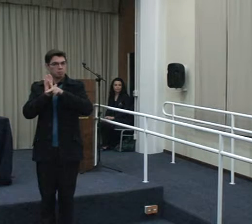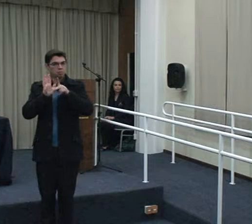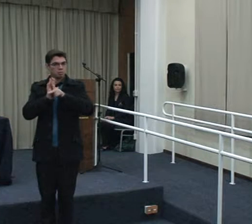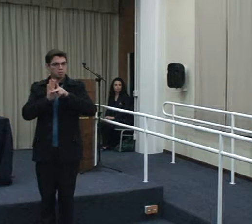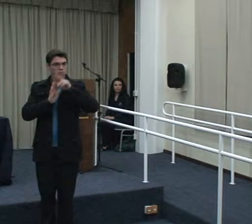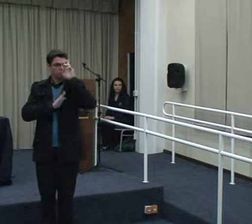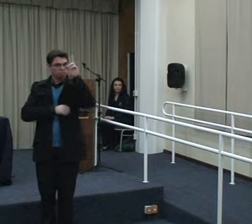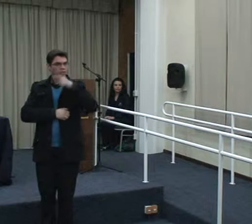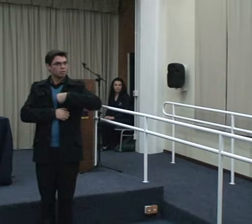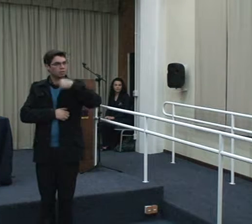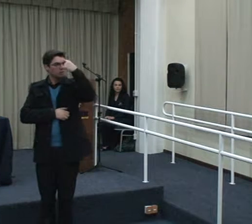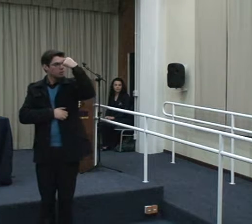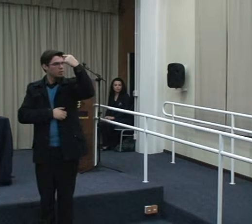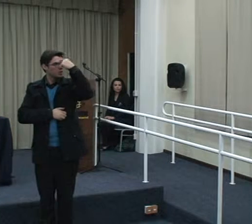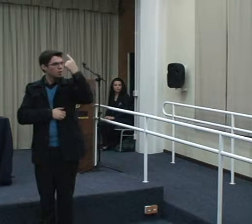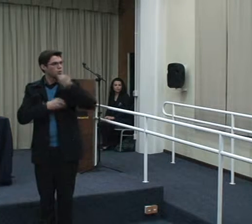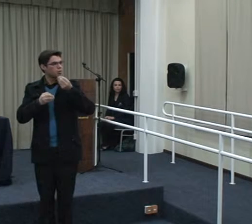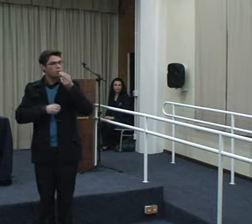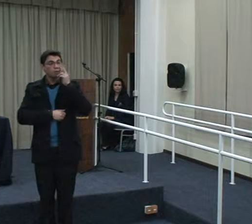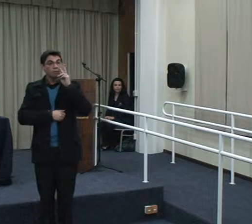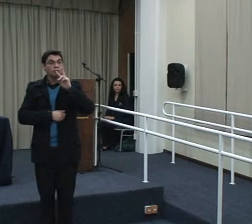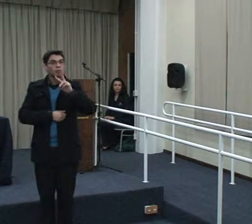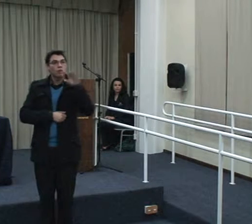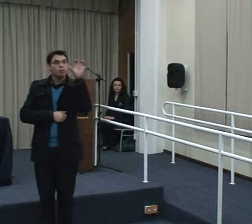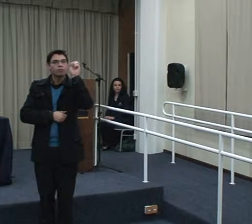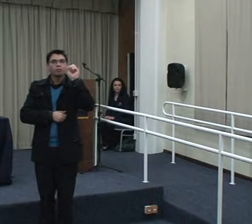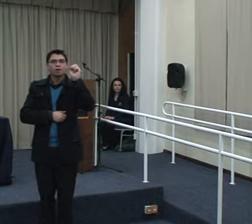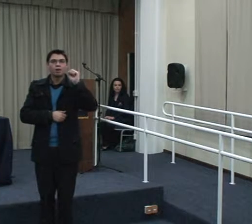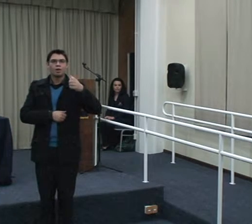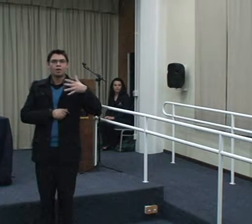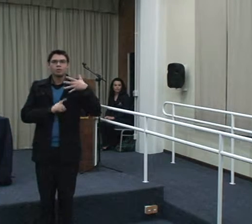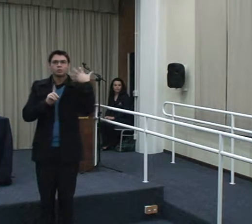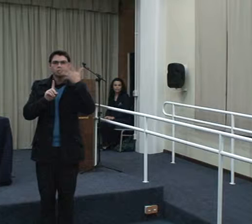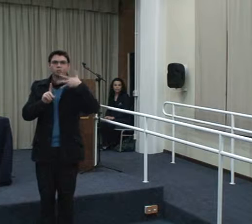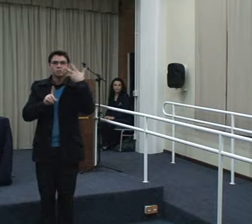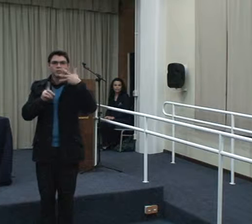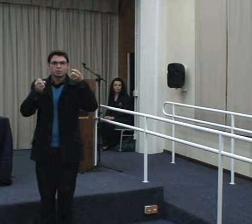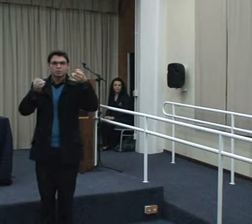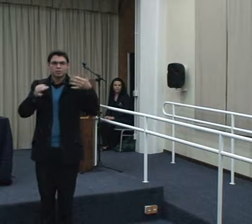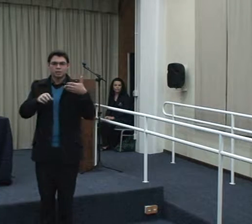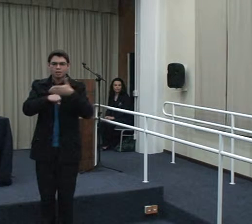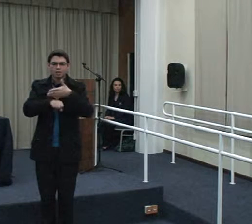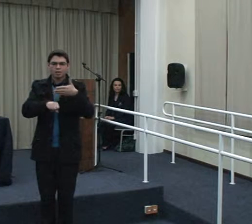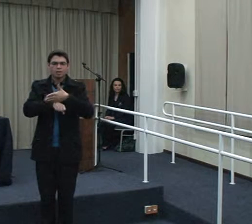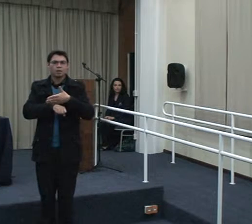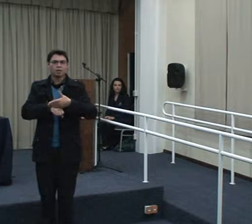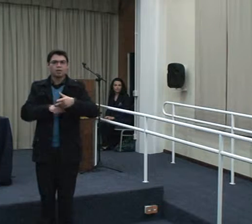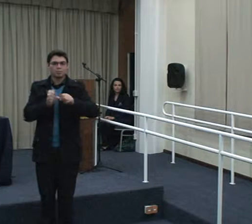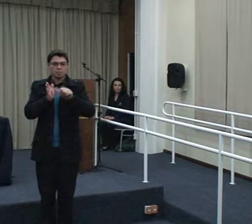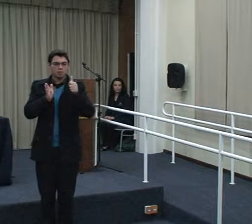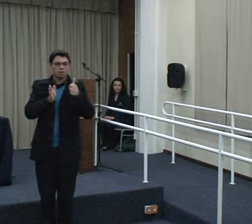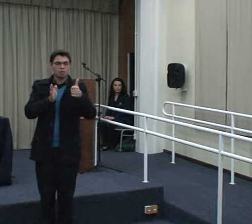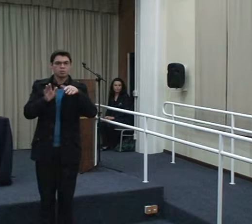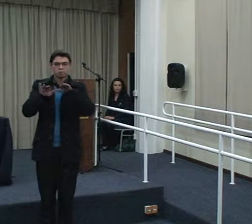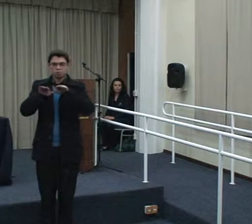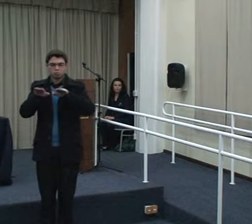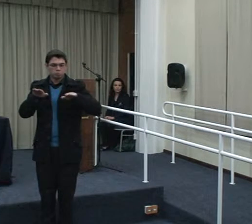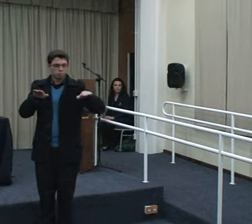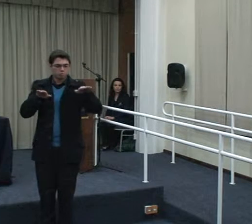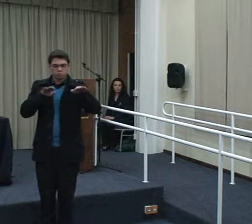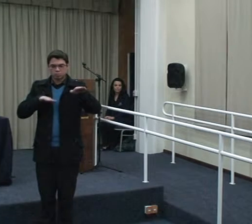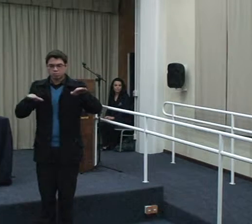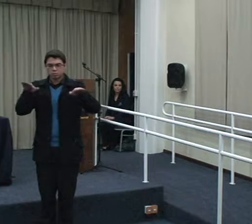ele teve a ideia porque eu vi uma palestra que normalmente os primeiros andares são sempre